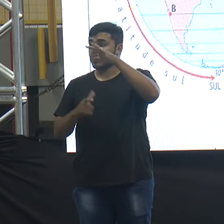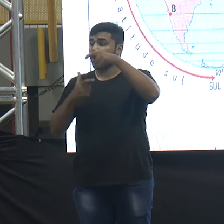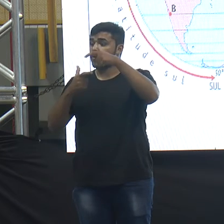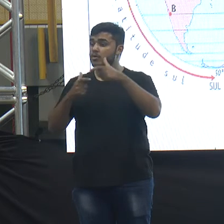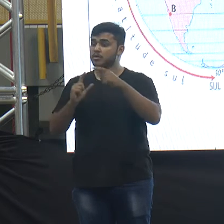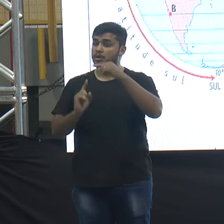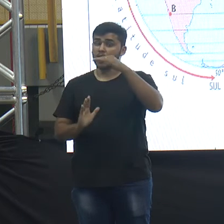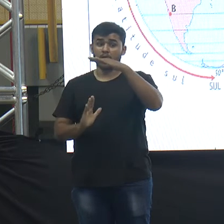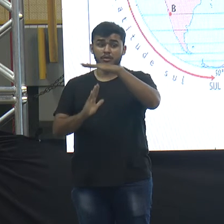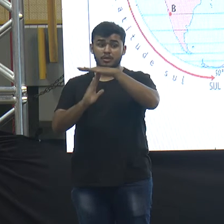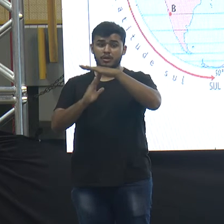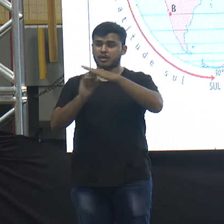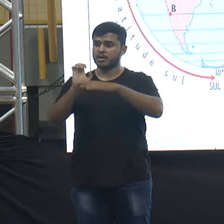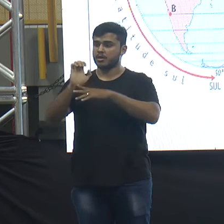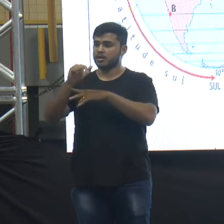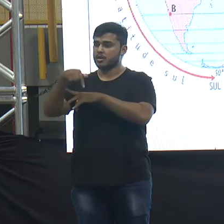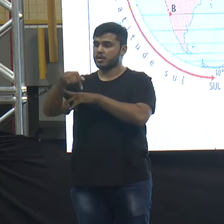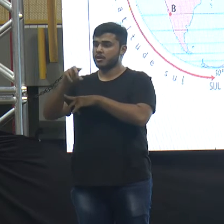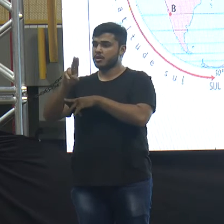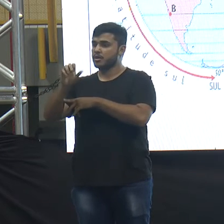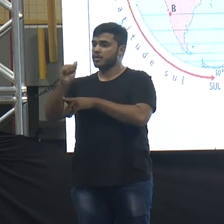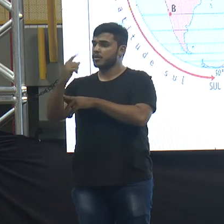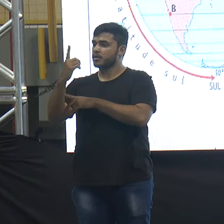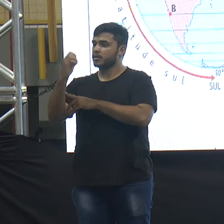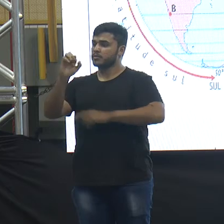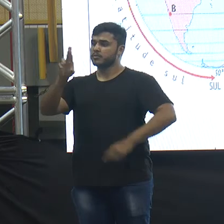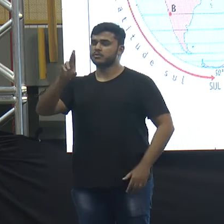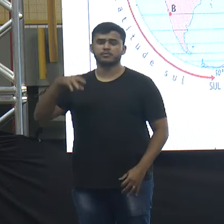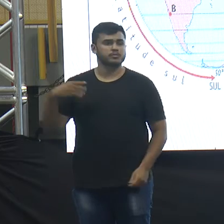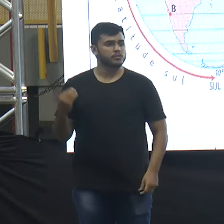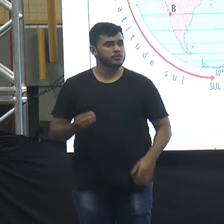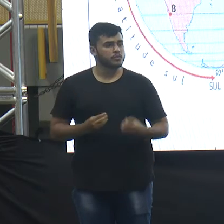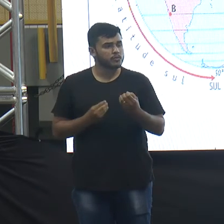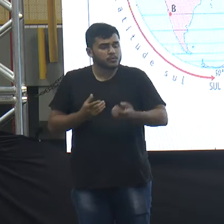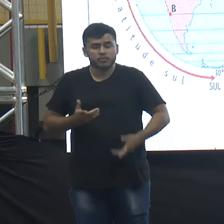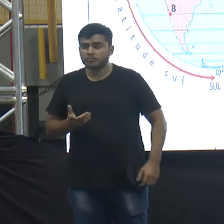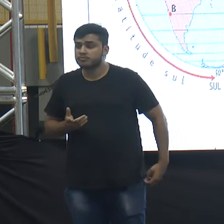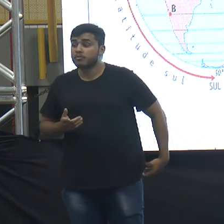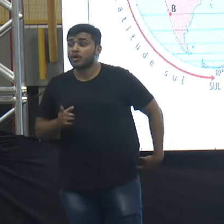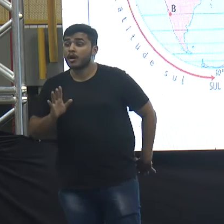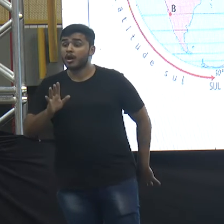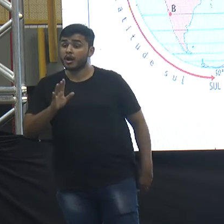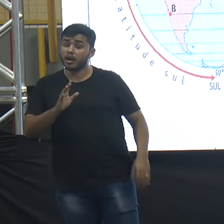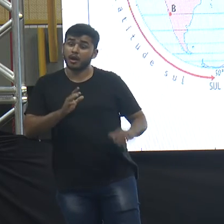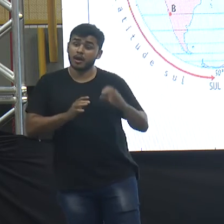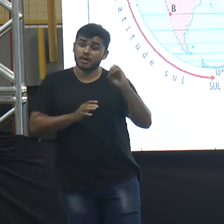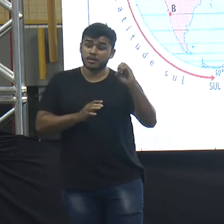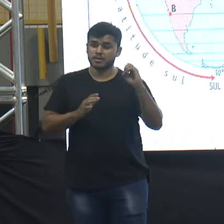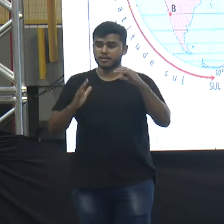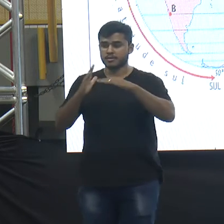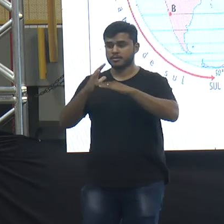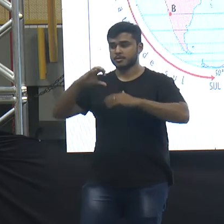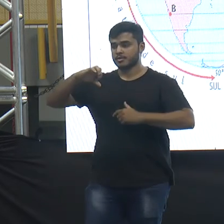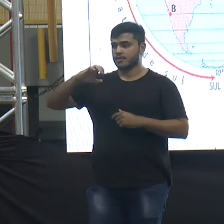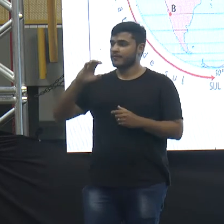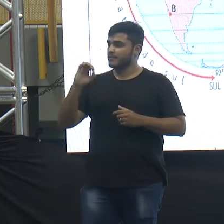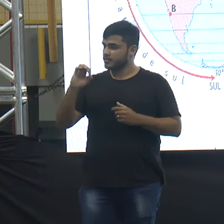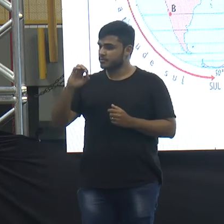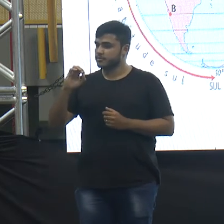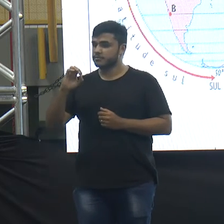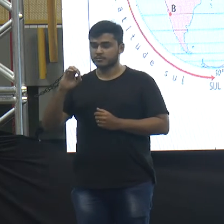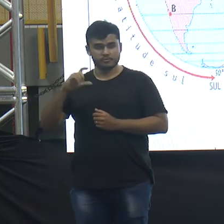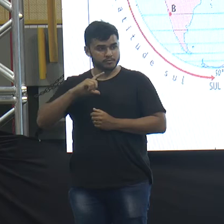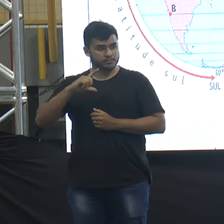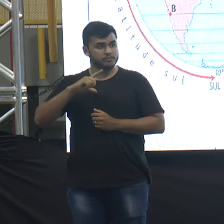Em ambos os hemisférios, professor? Sim. E varia de quanto a quanto, hein, teacher? De 0 a 90,